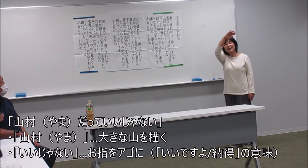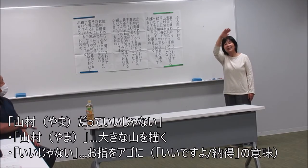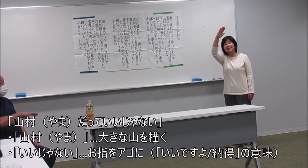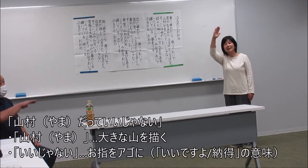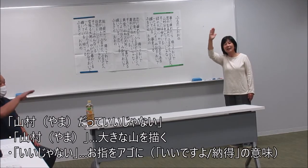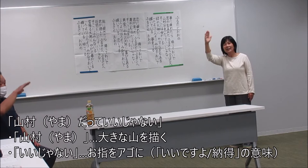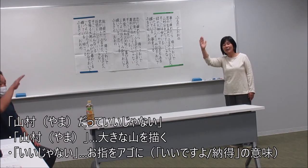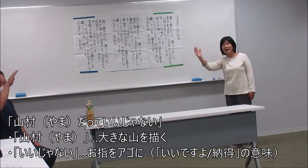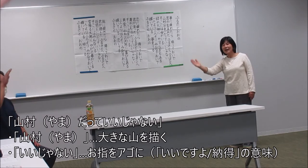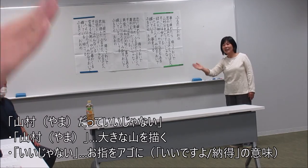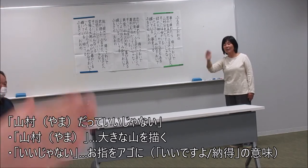山田。